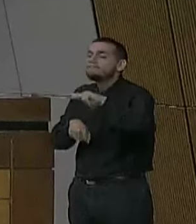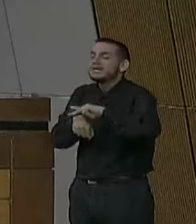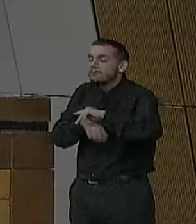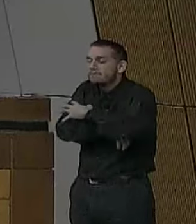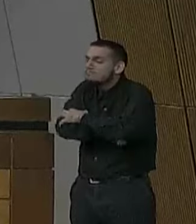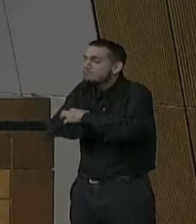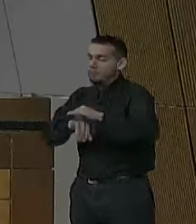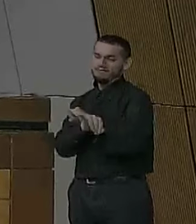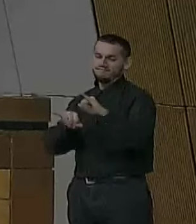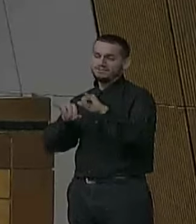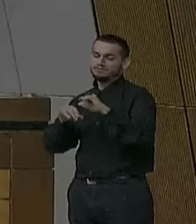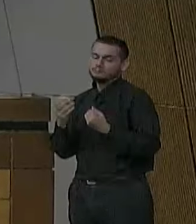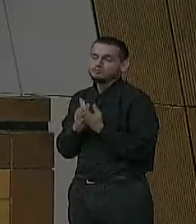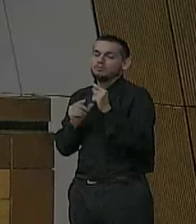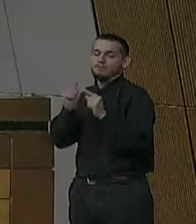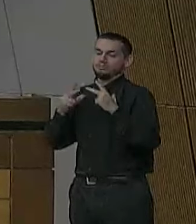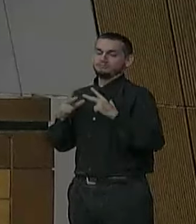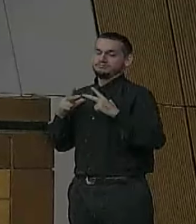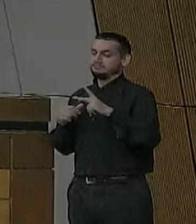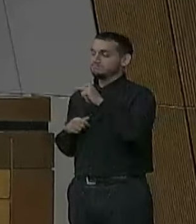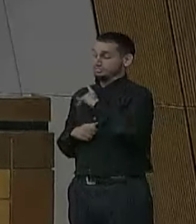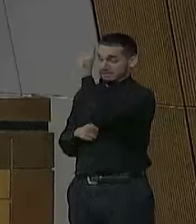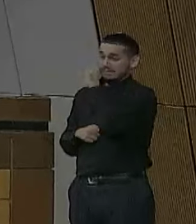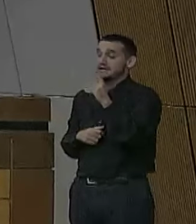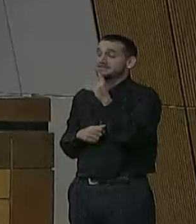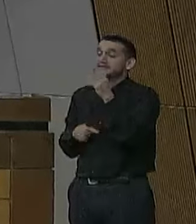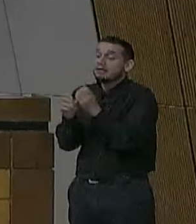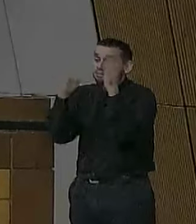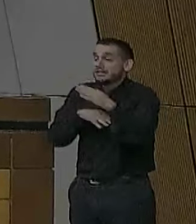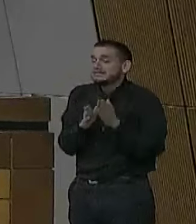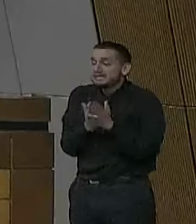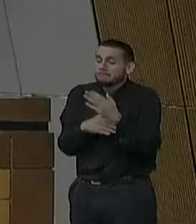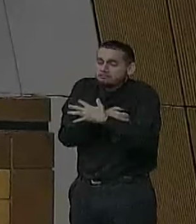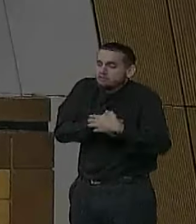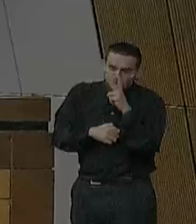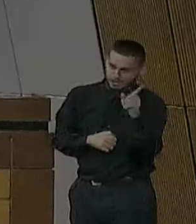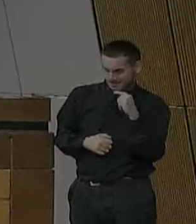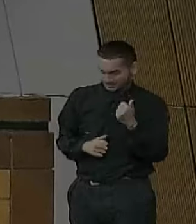las personas con discapacidad a veces hasta están destinadas. Muchas gracias.